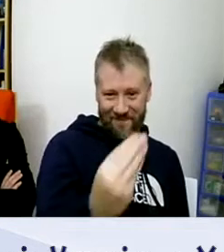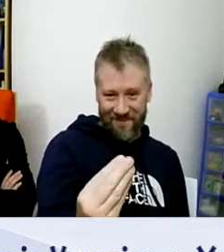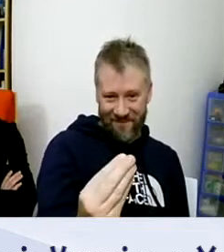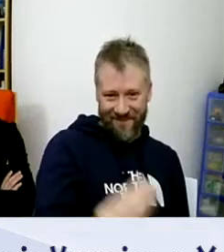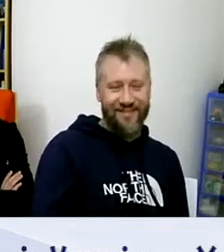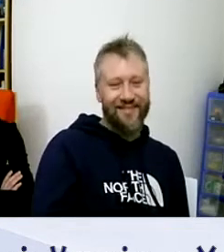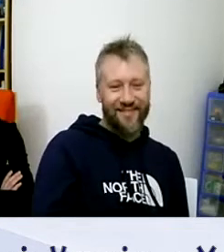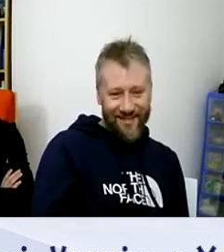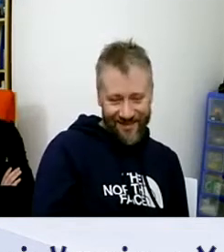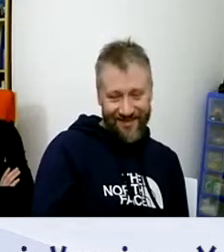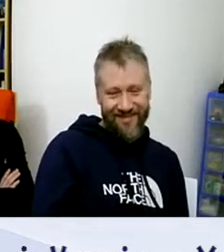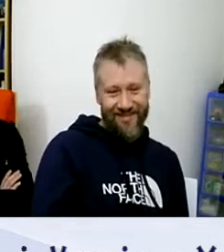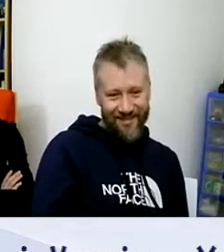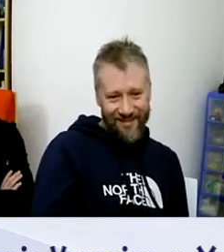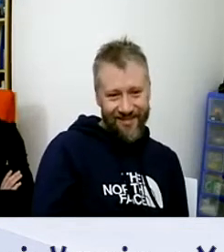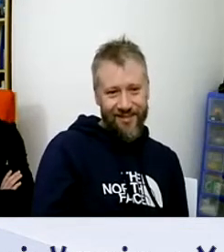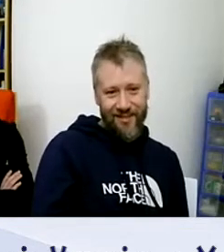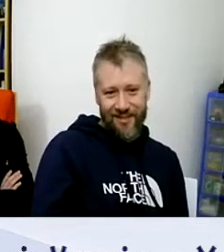capito? Di ogni